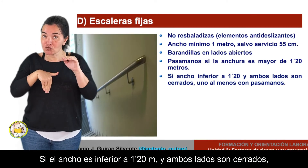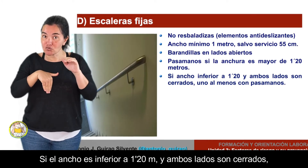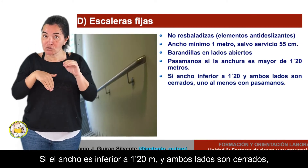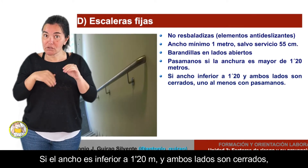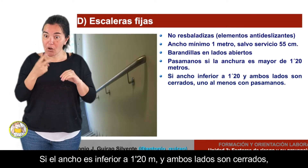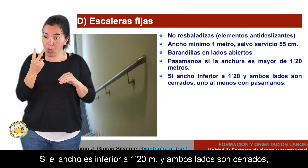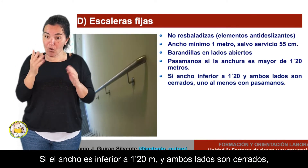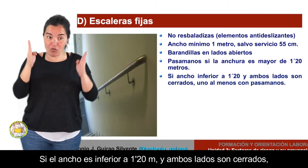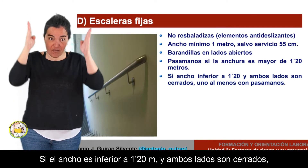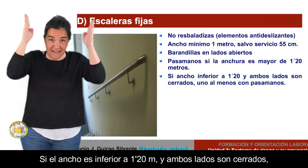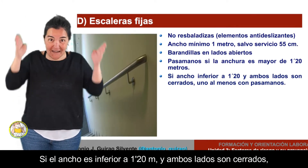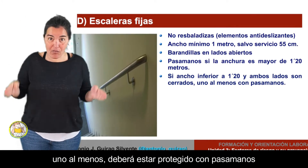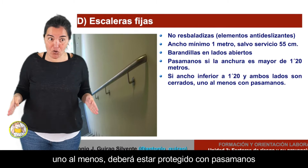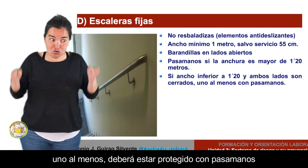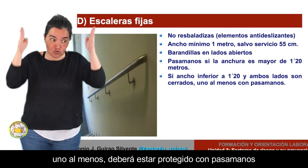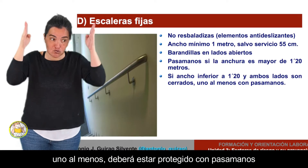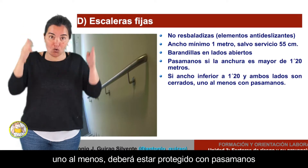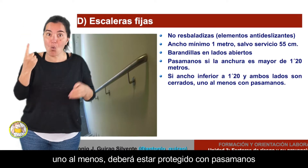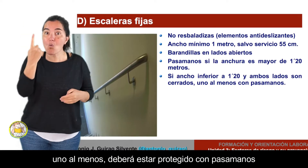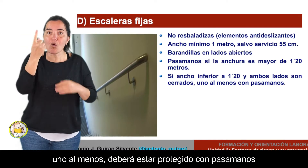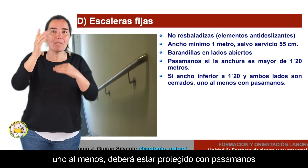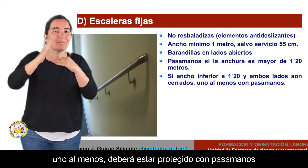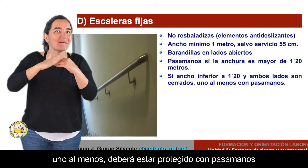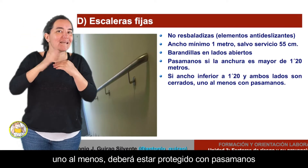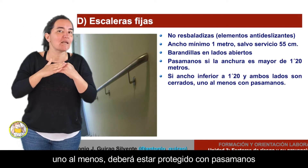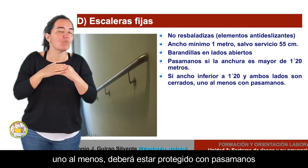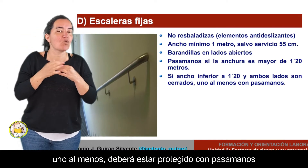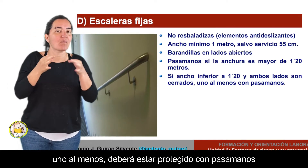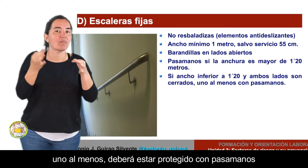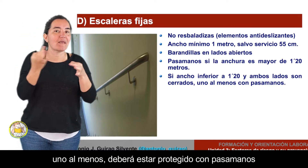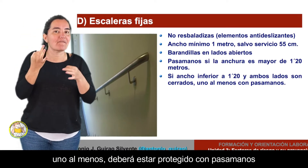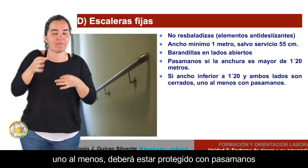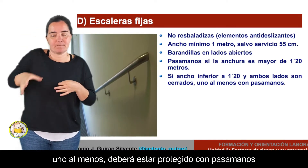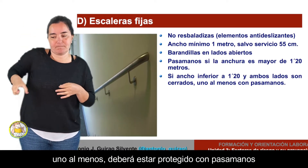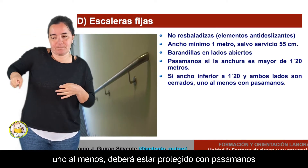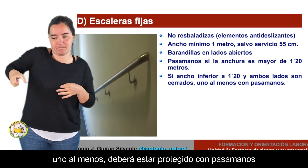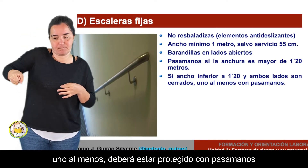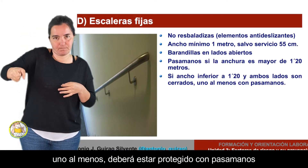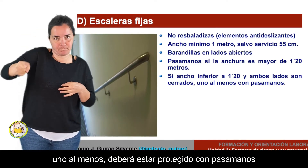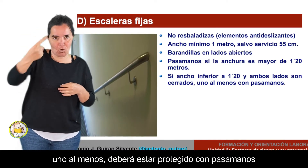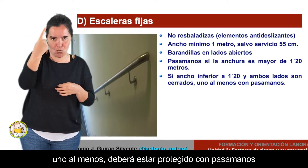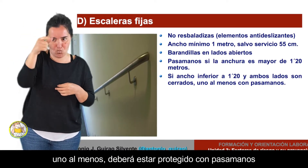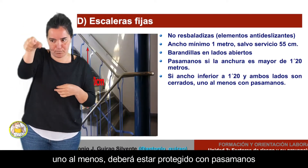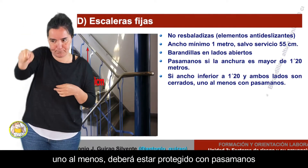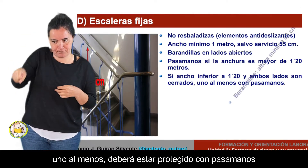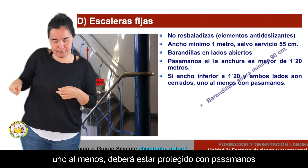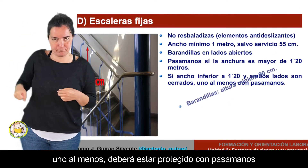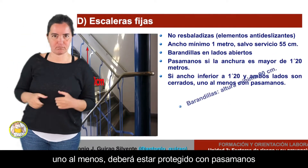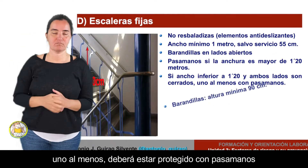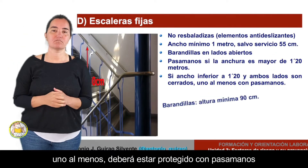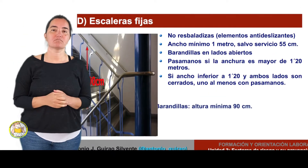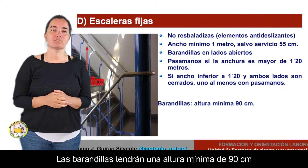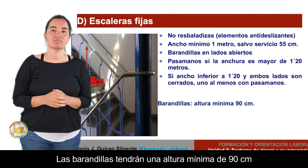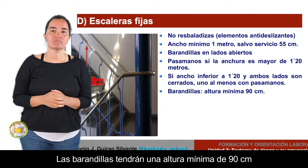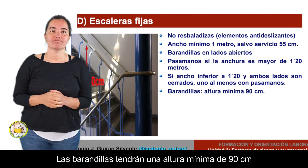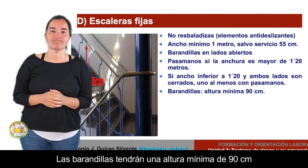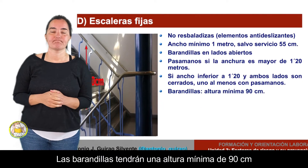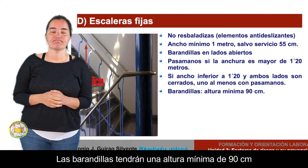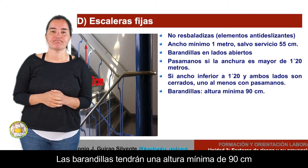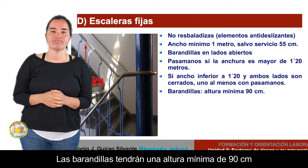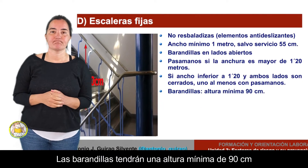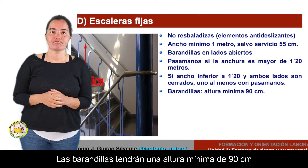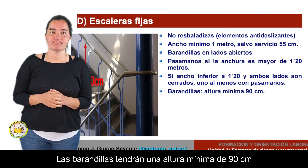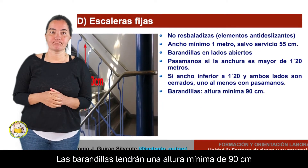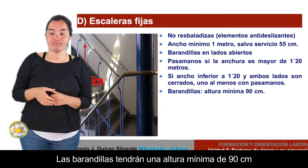y ambos lados son cerrados, uno al menos deberá estar protegido con pasamanos. Las